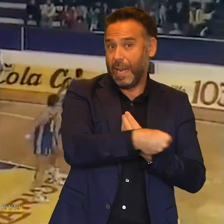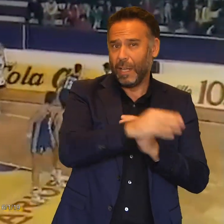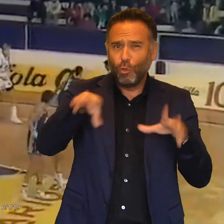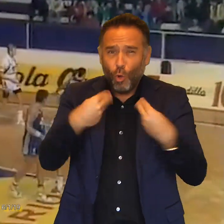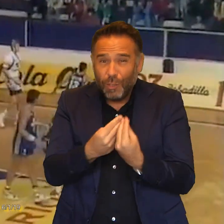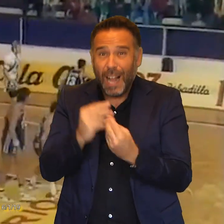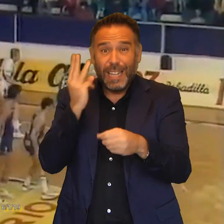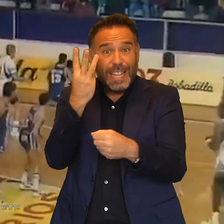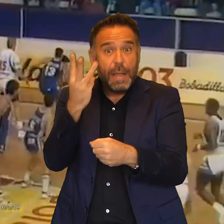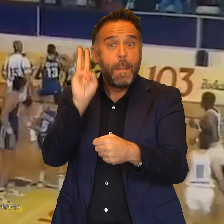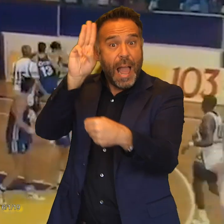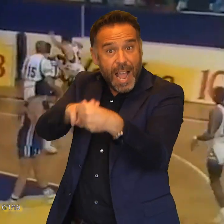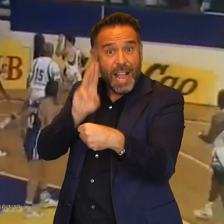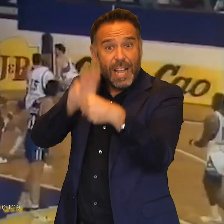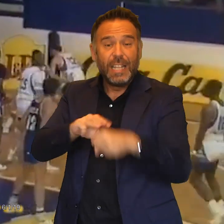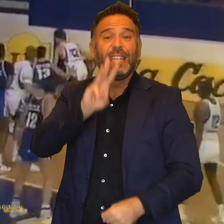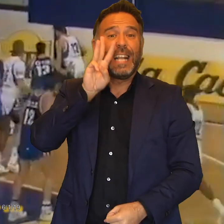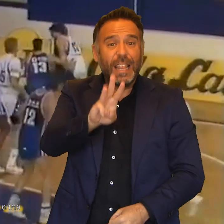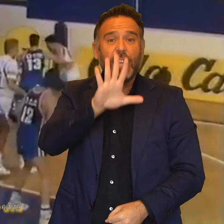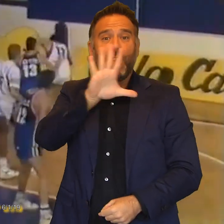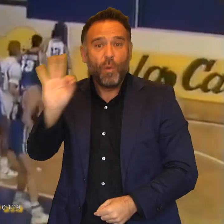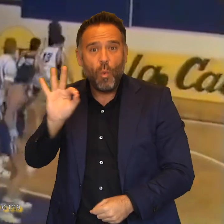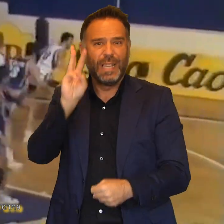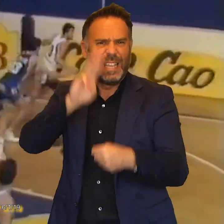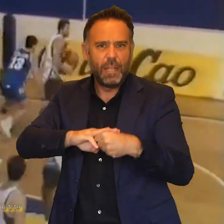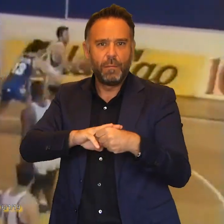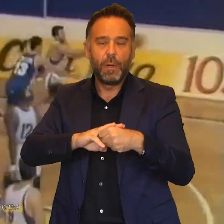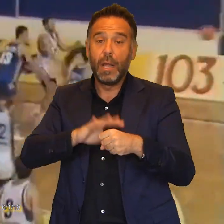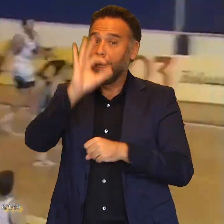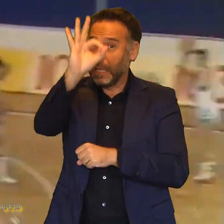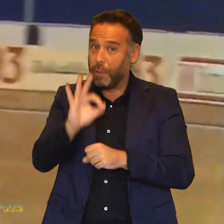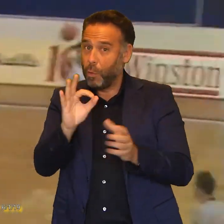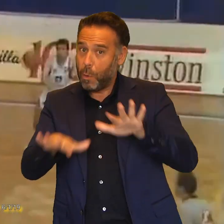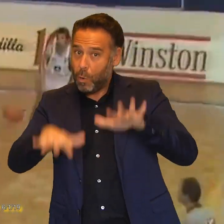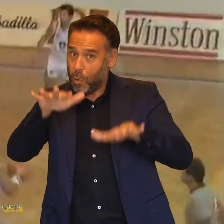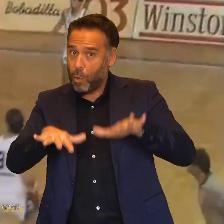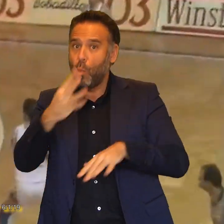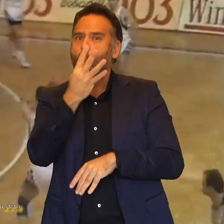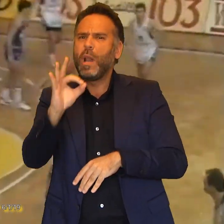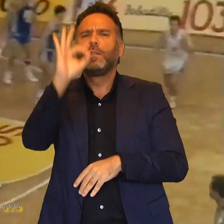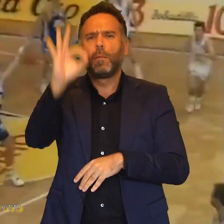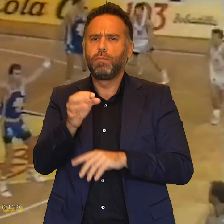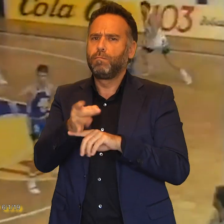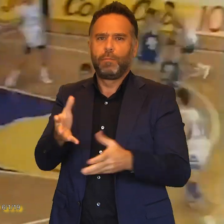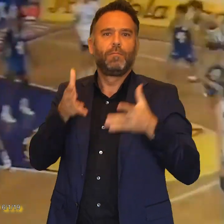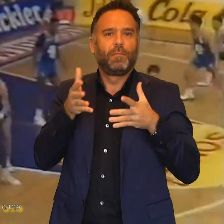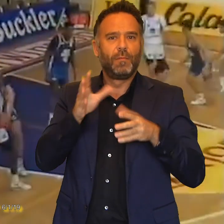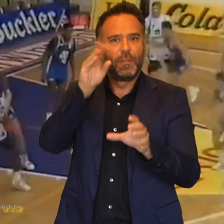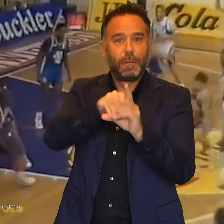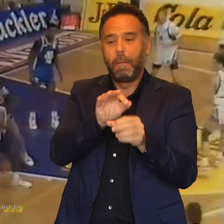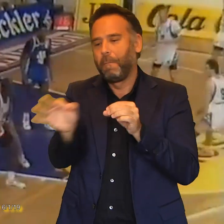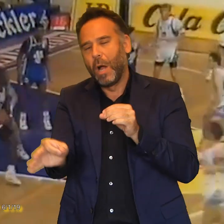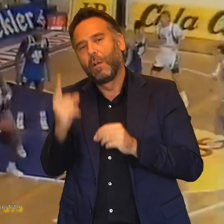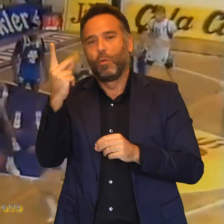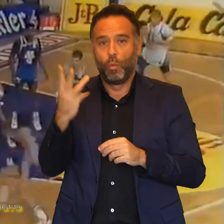casi 350 triples con una efectividad cercana al 40%.